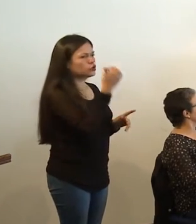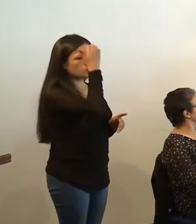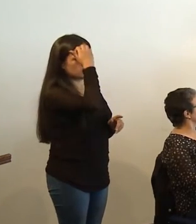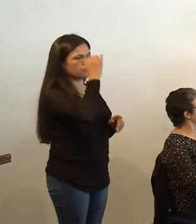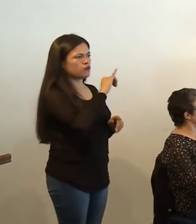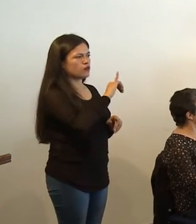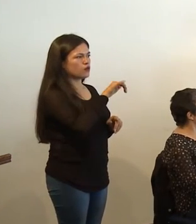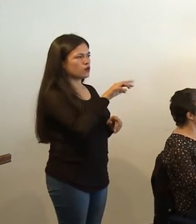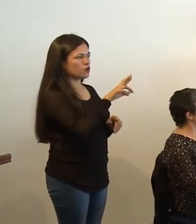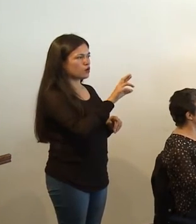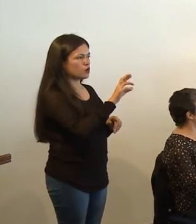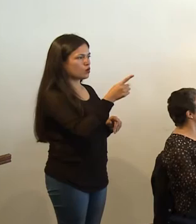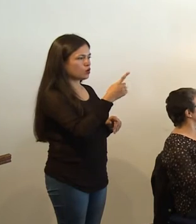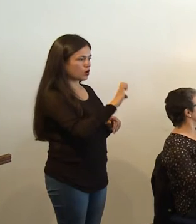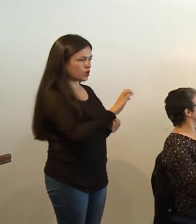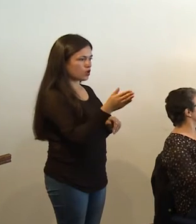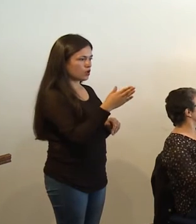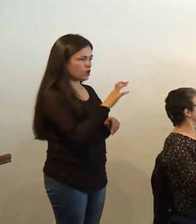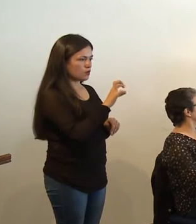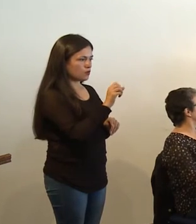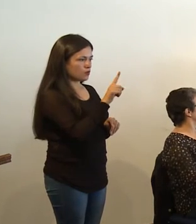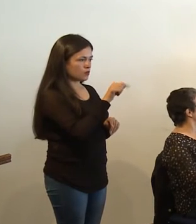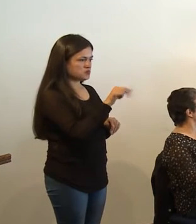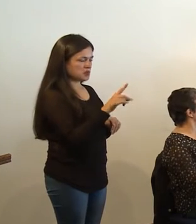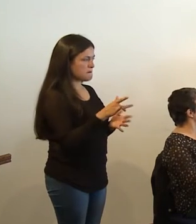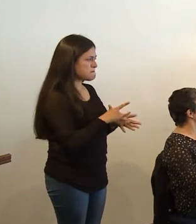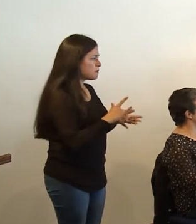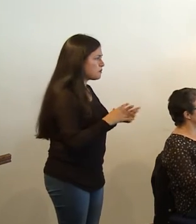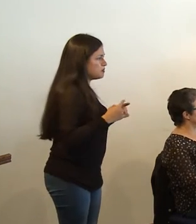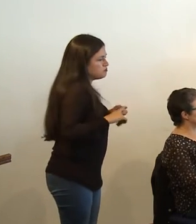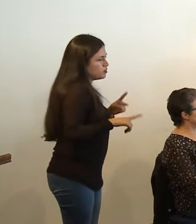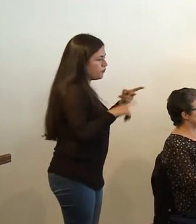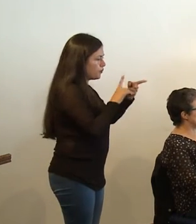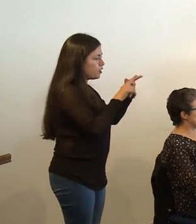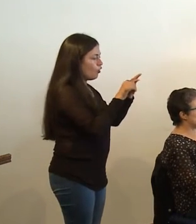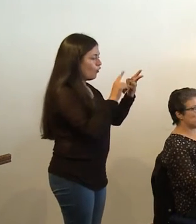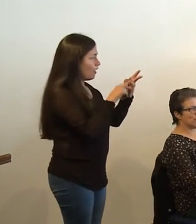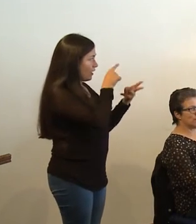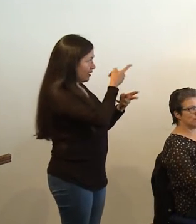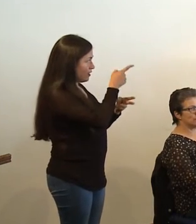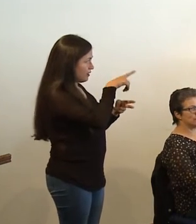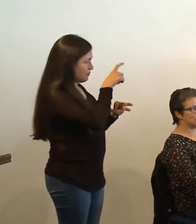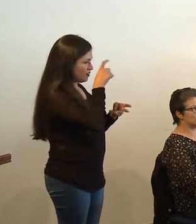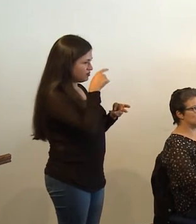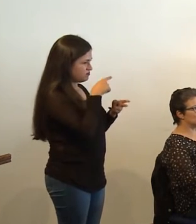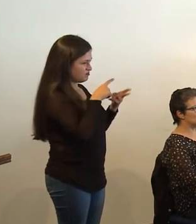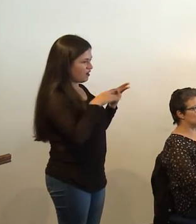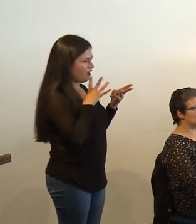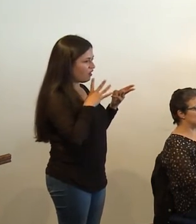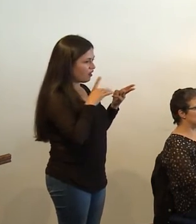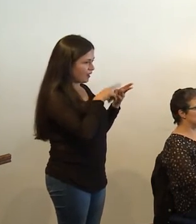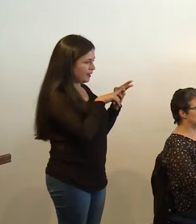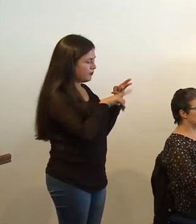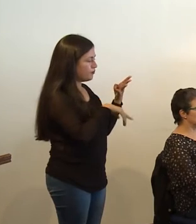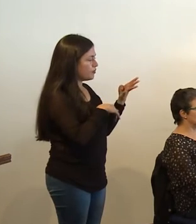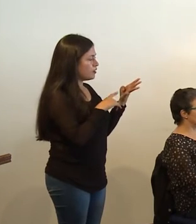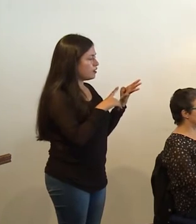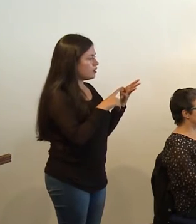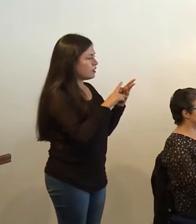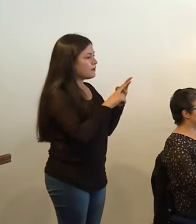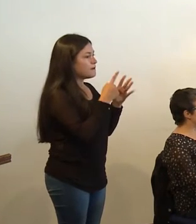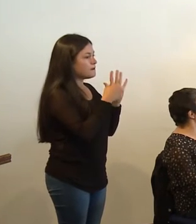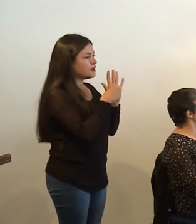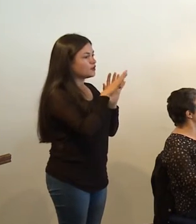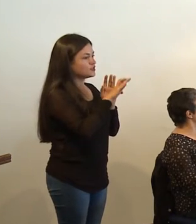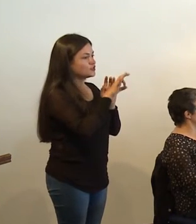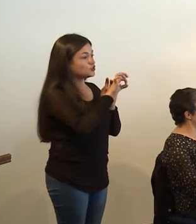luego. Yo que recién comenzaba a ser profesor de la universidad del año 85, primer